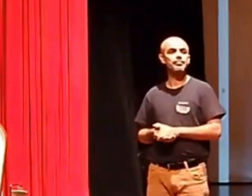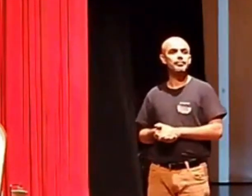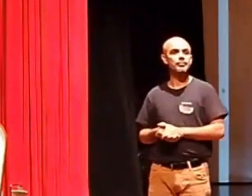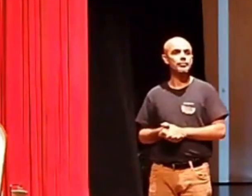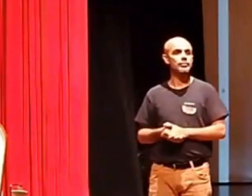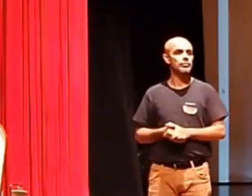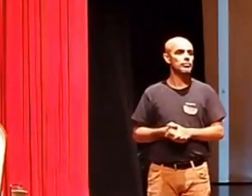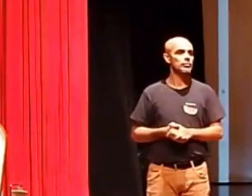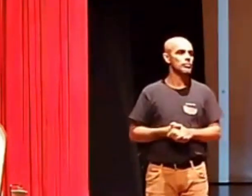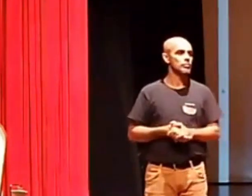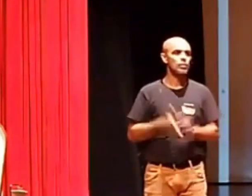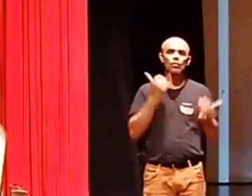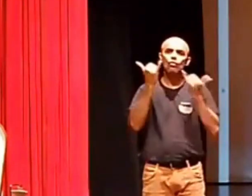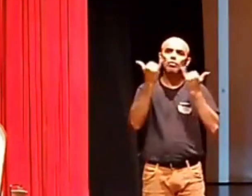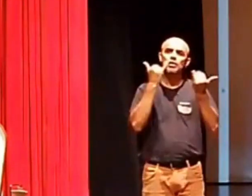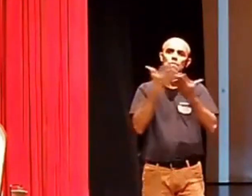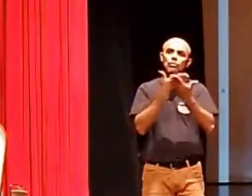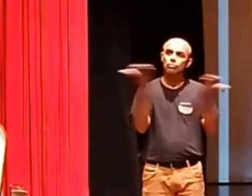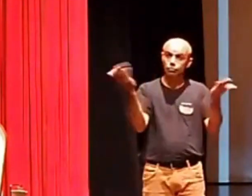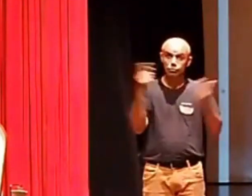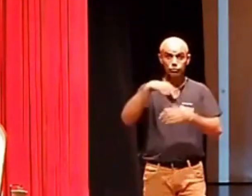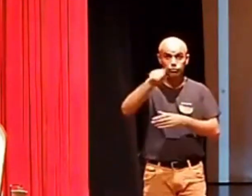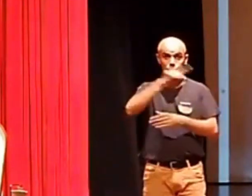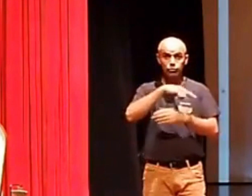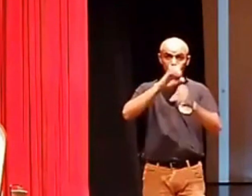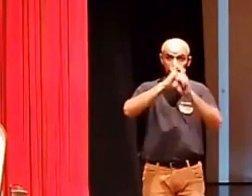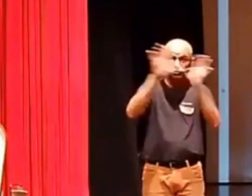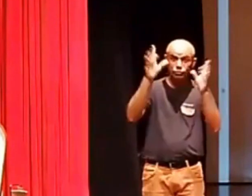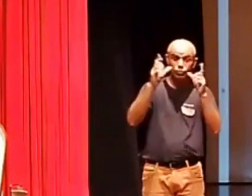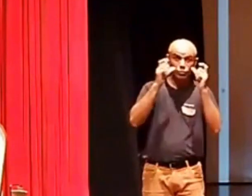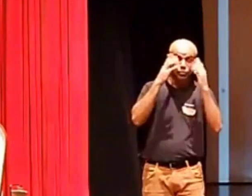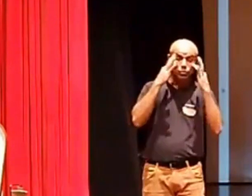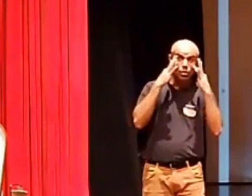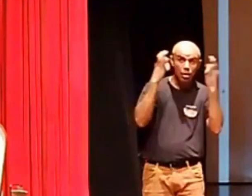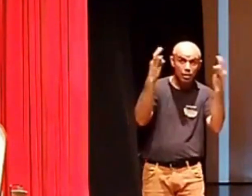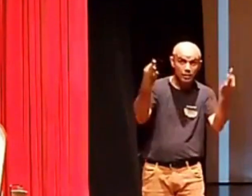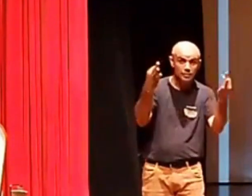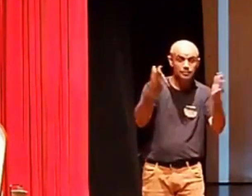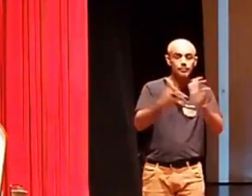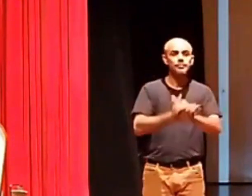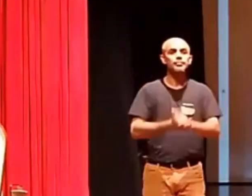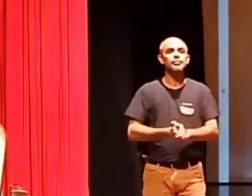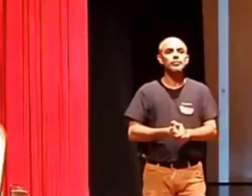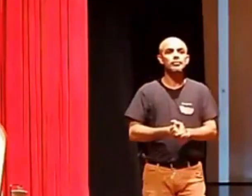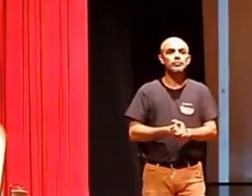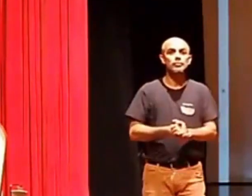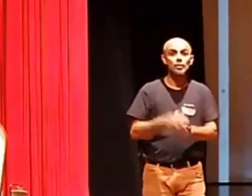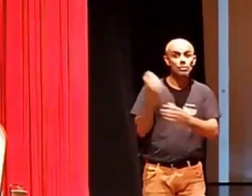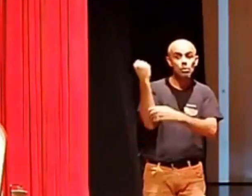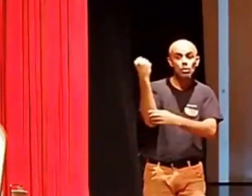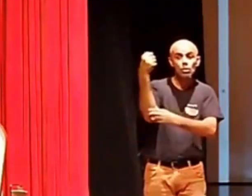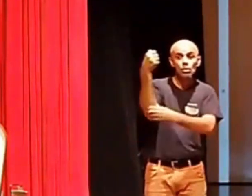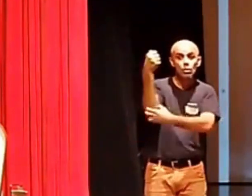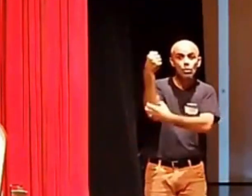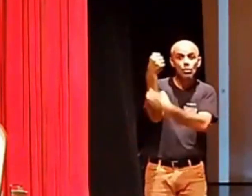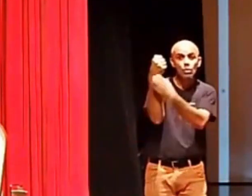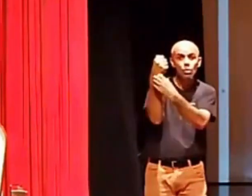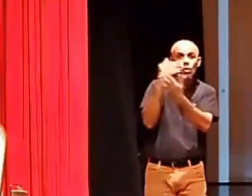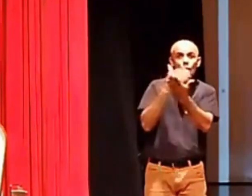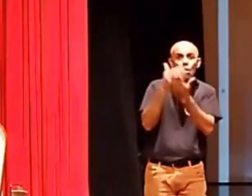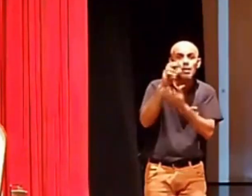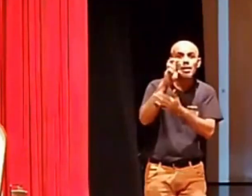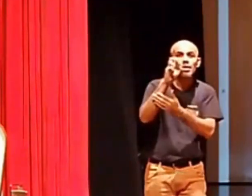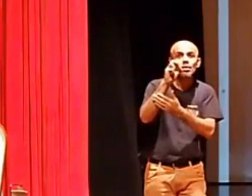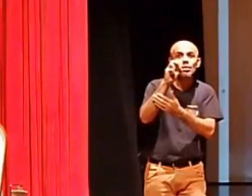uma informação que eu gostaria de passar para vocês, né, e um alerta, principalmente. Nenhuma escoliose começa com 50